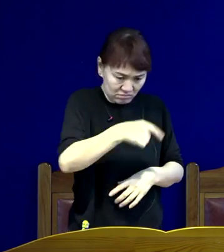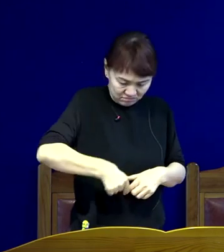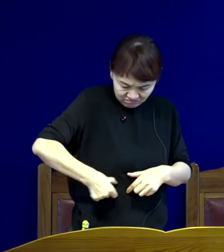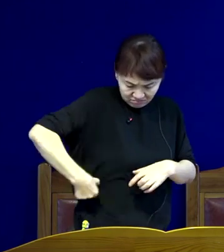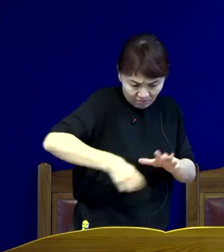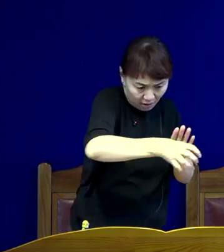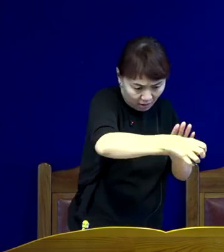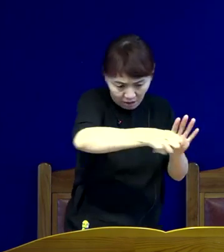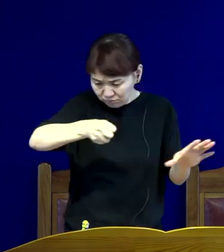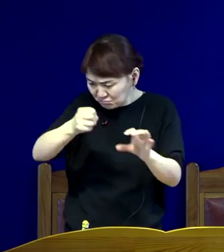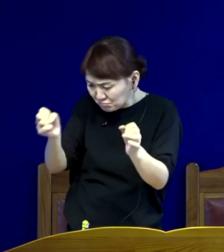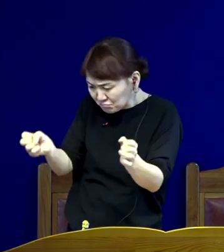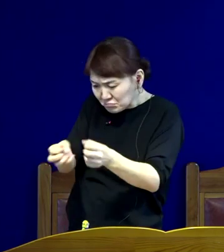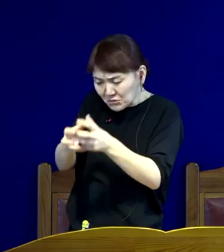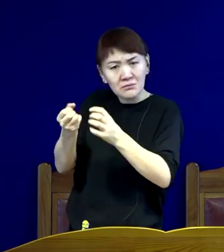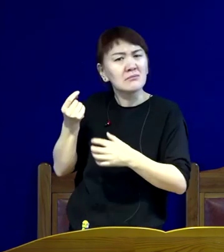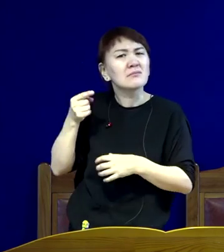Эсвэл